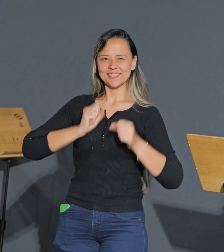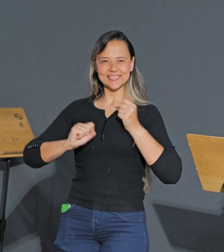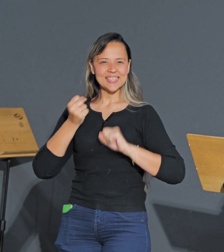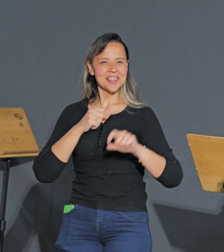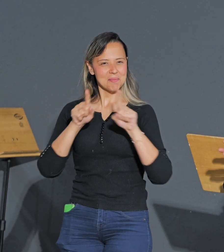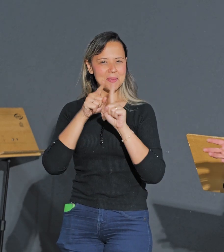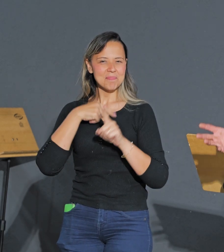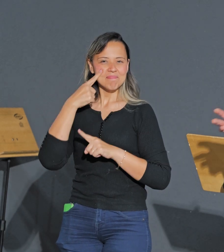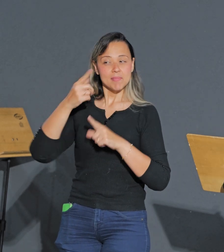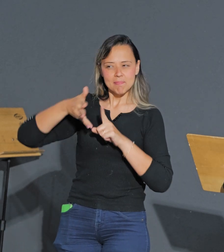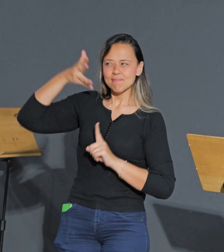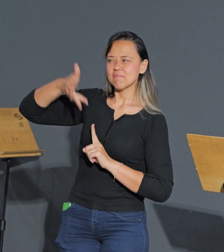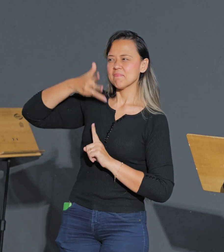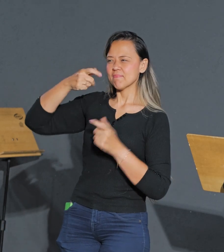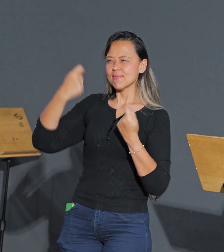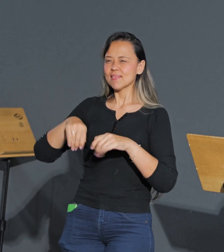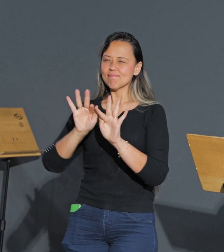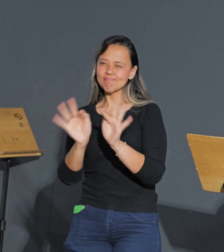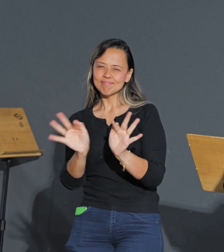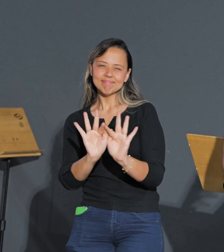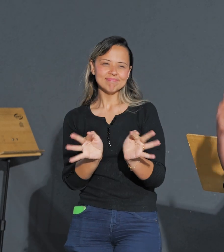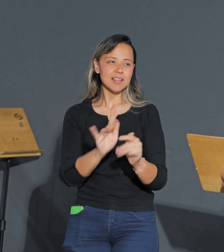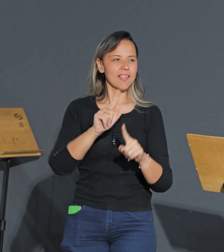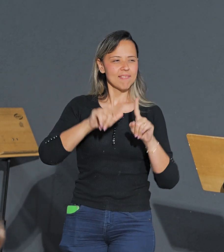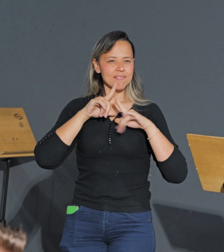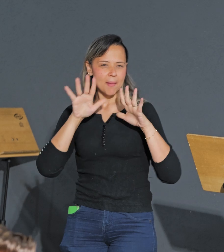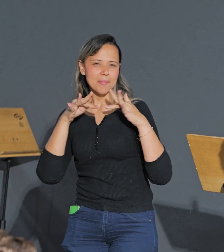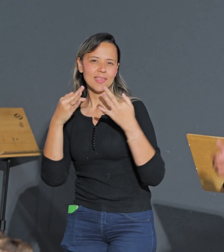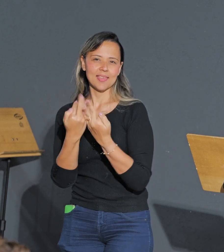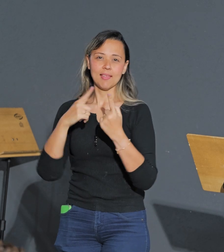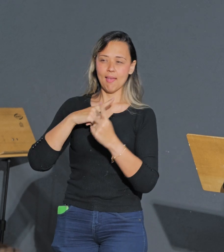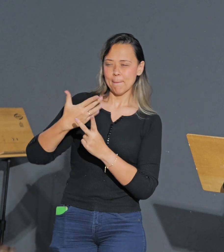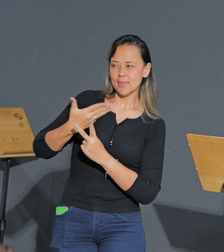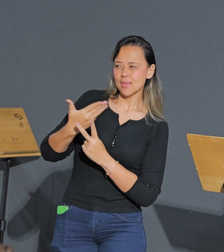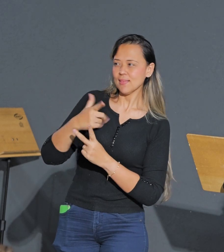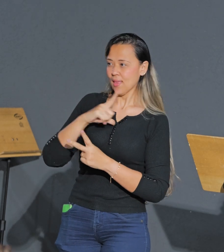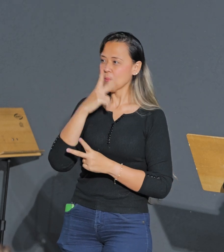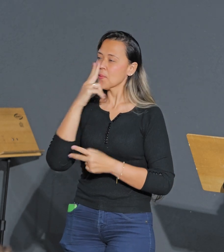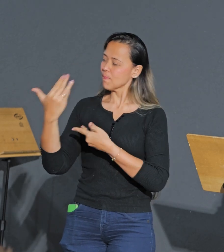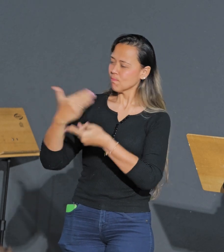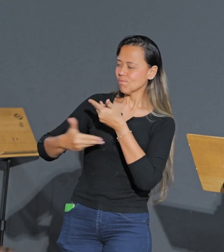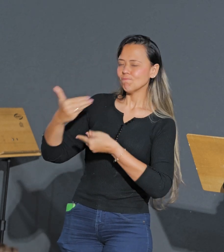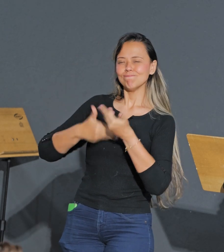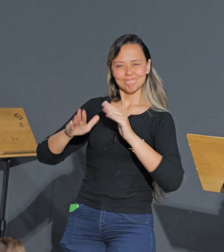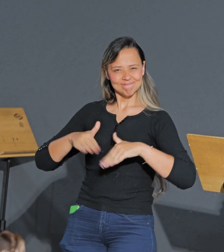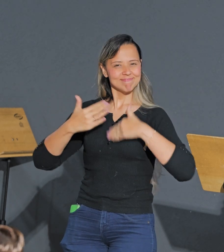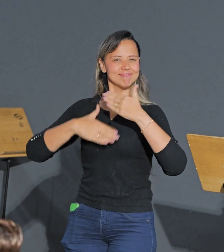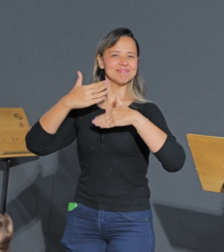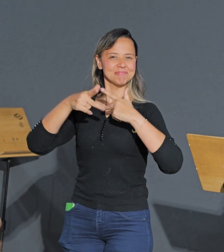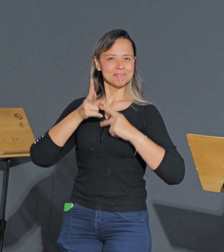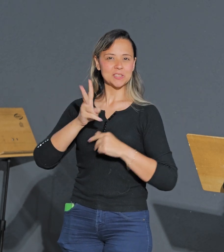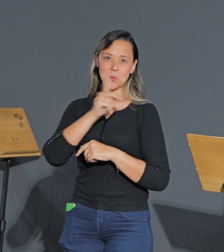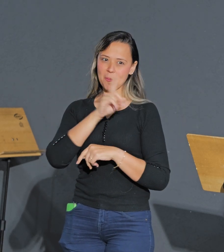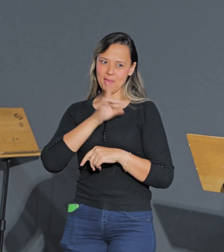gente opta por essas apresentações mais intimistas, onde a gente tem familiares, onde tem amigos, para que incentivem eles cada vez mais e